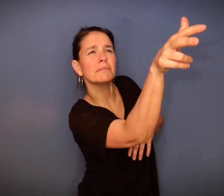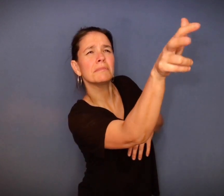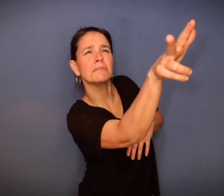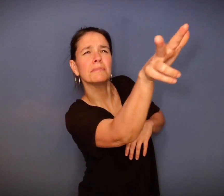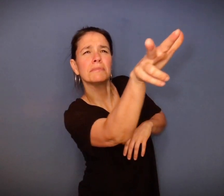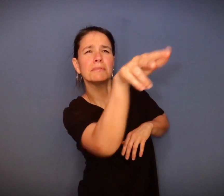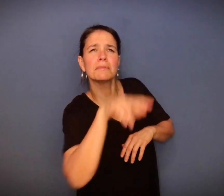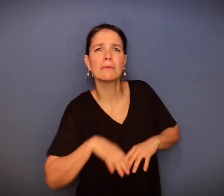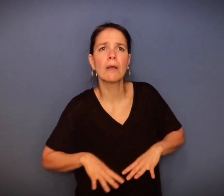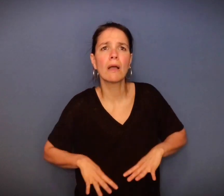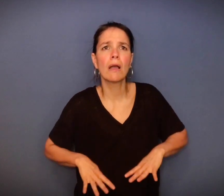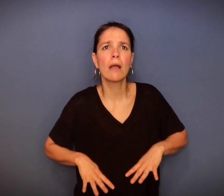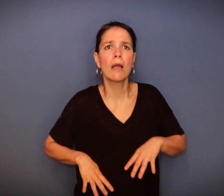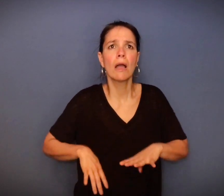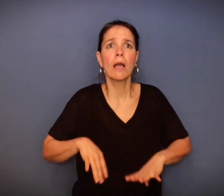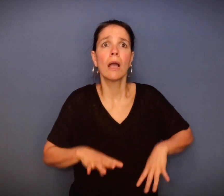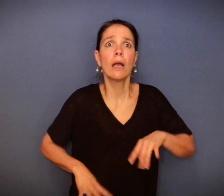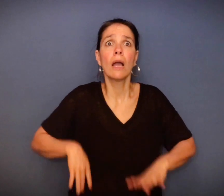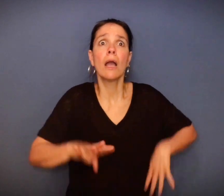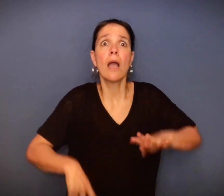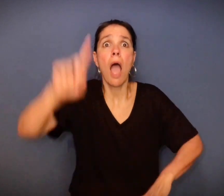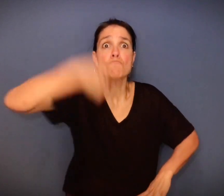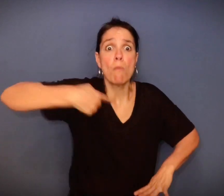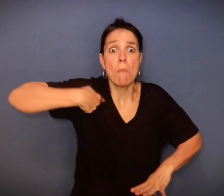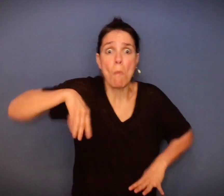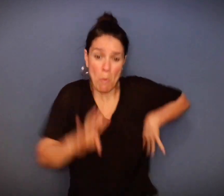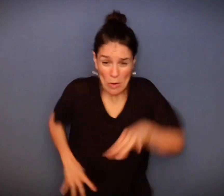m'approcher, moi, le vilain petit canard.